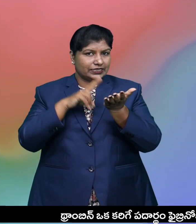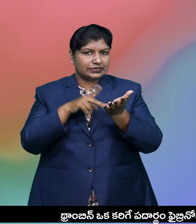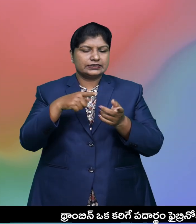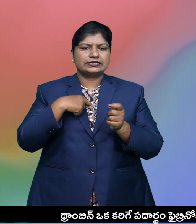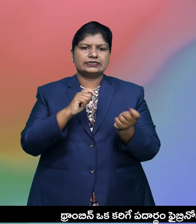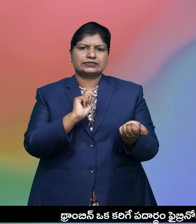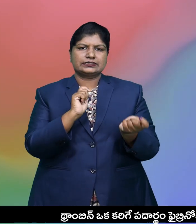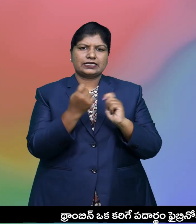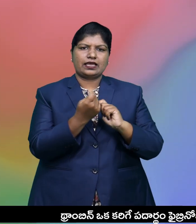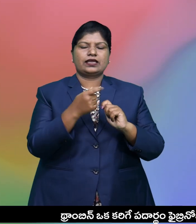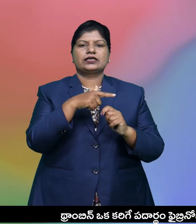మారుస్తుంది.